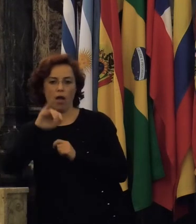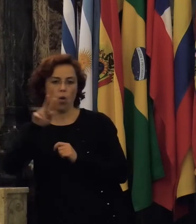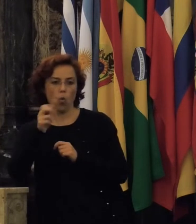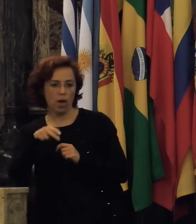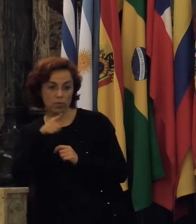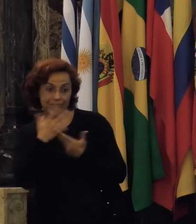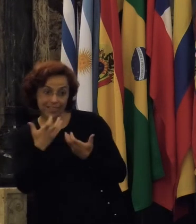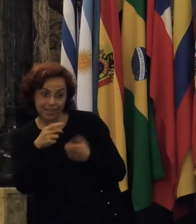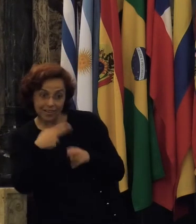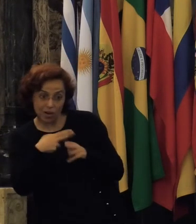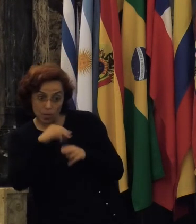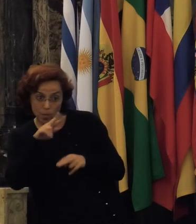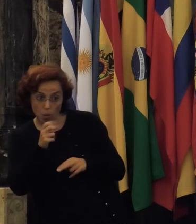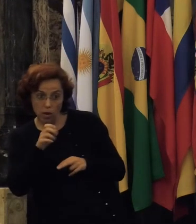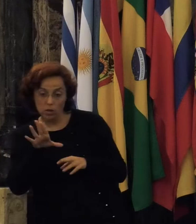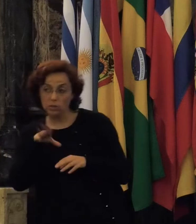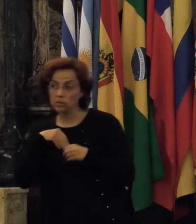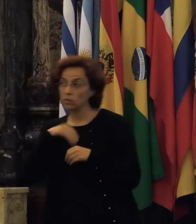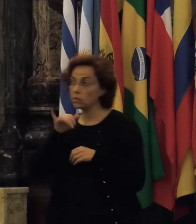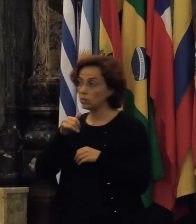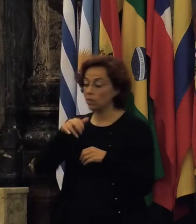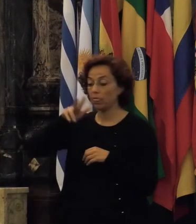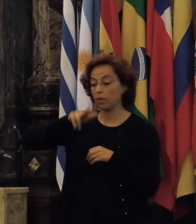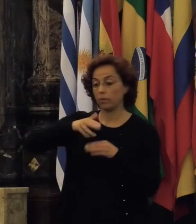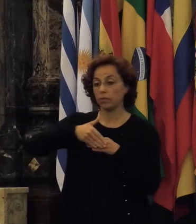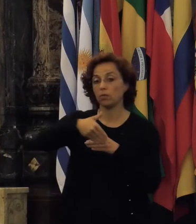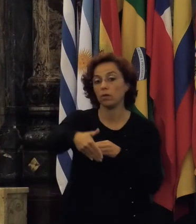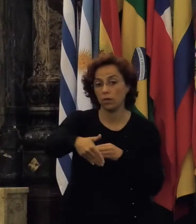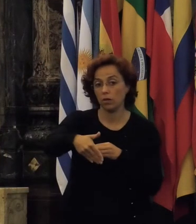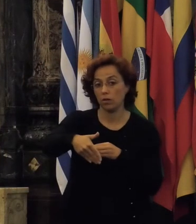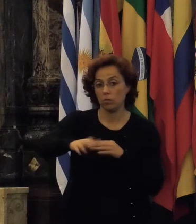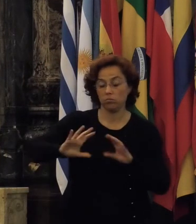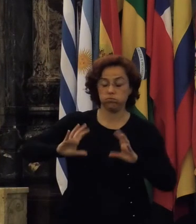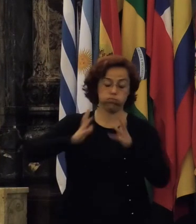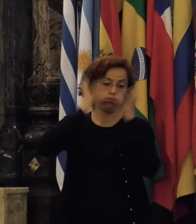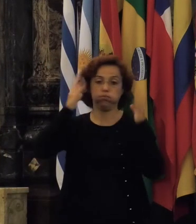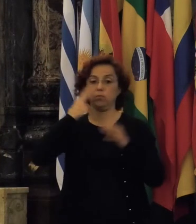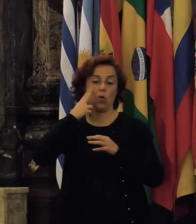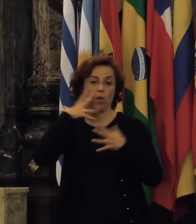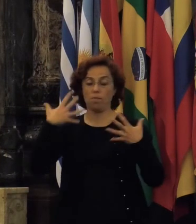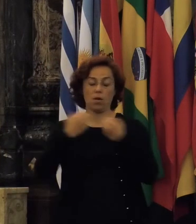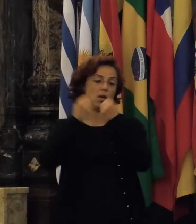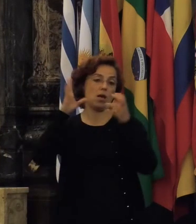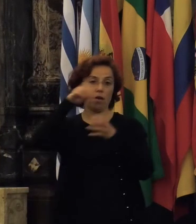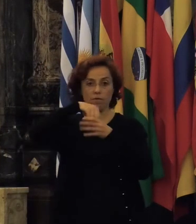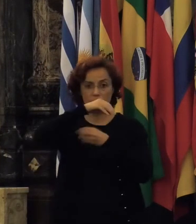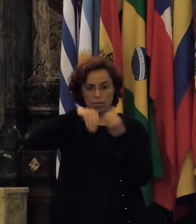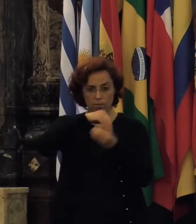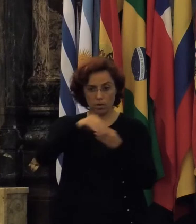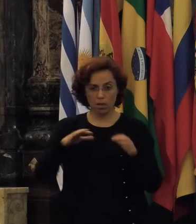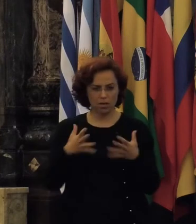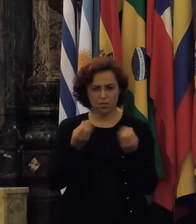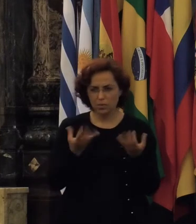querrías llamarte así? Sí. 3 meses después, la hecatombe familiar. ¿Qué pasaba ahí?